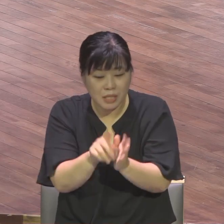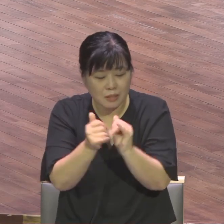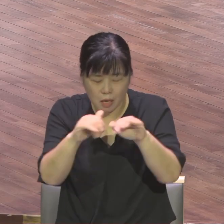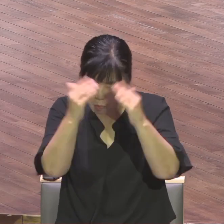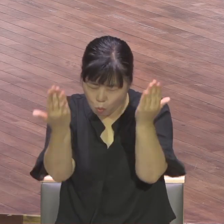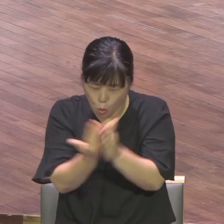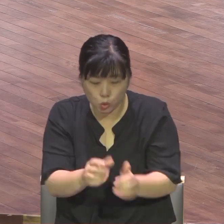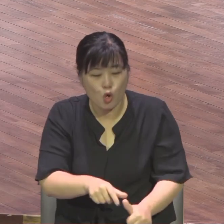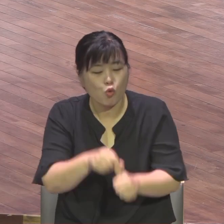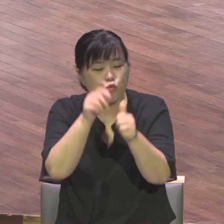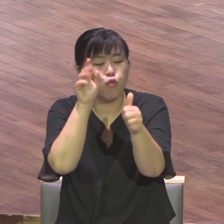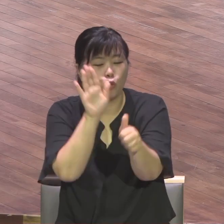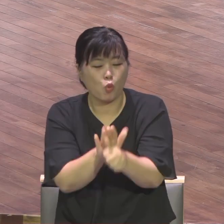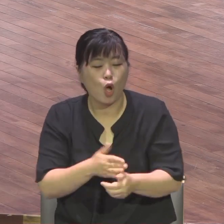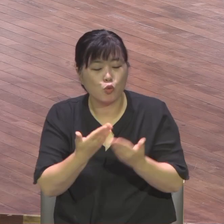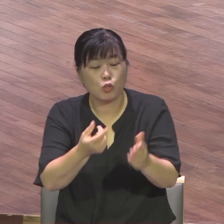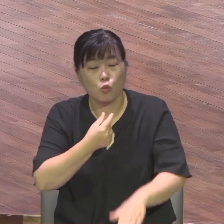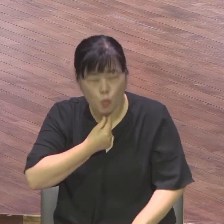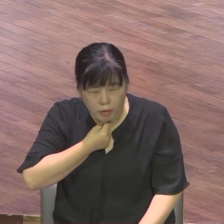깨달았도다.